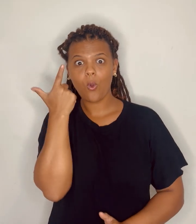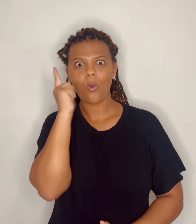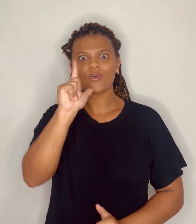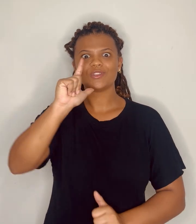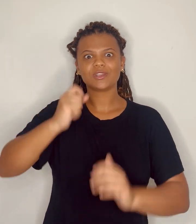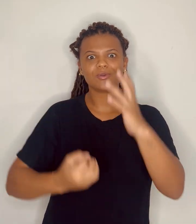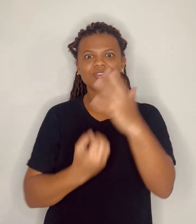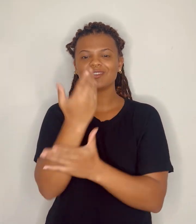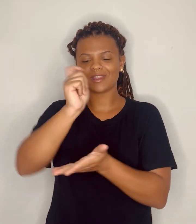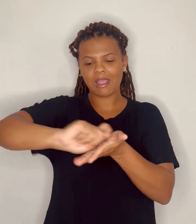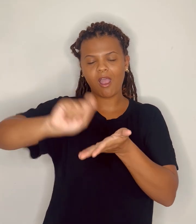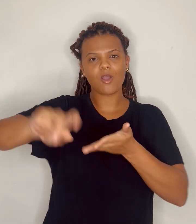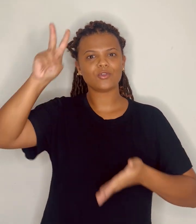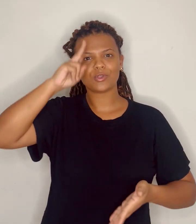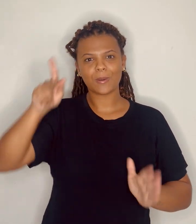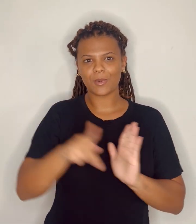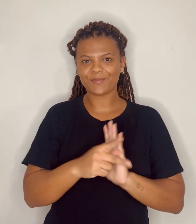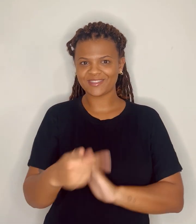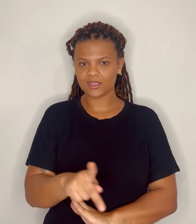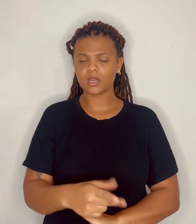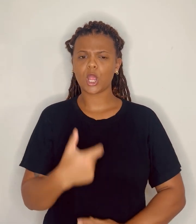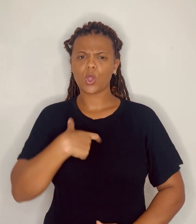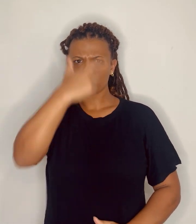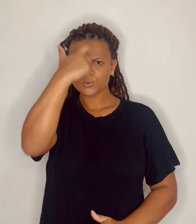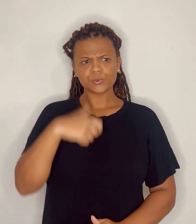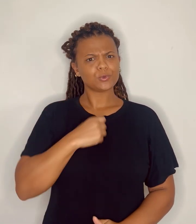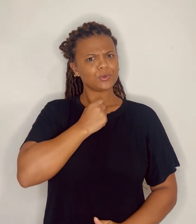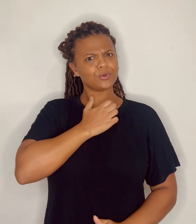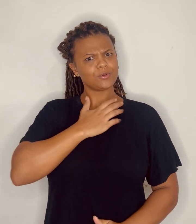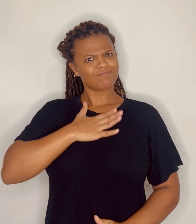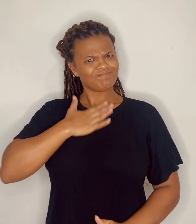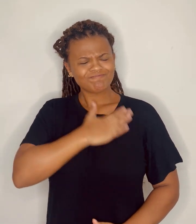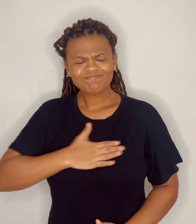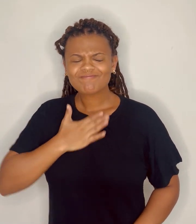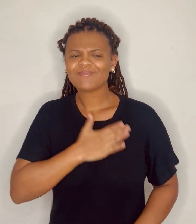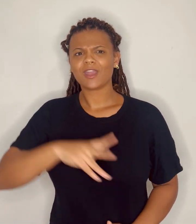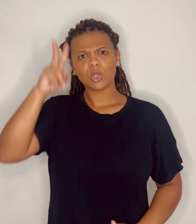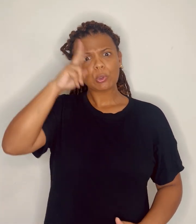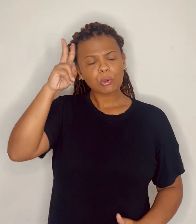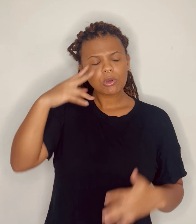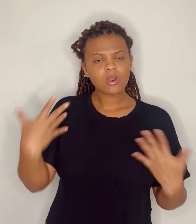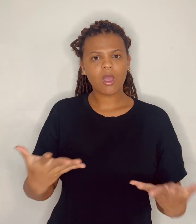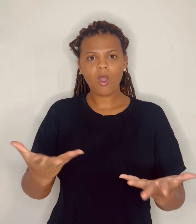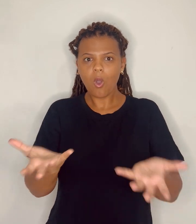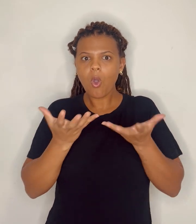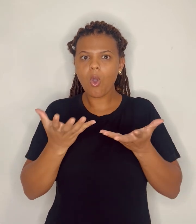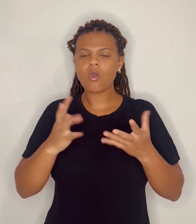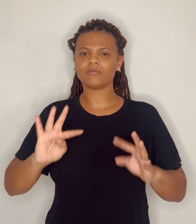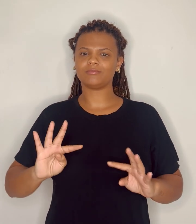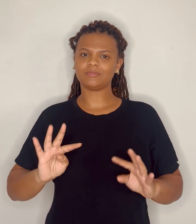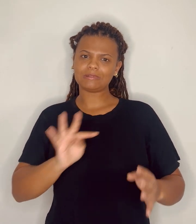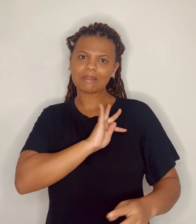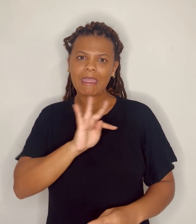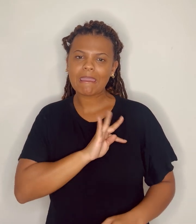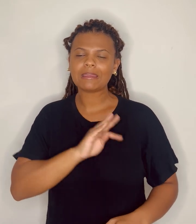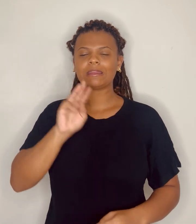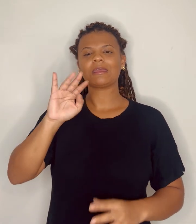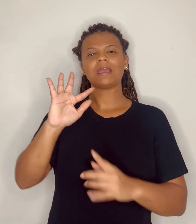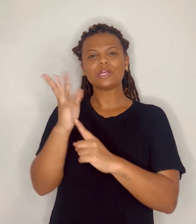E do meu lado, enquanto historiador, para mim foi um prazer de trabalhar com a equipe técnica e artística do Mob Content na elaboração